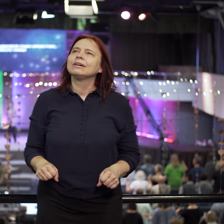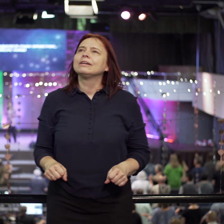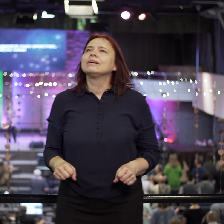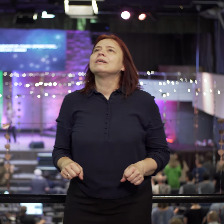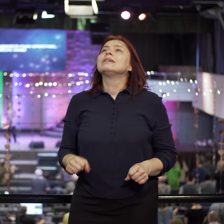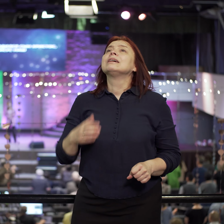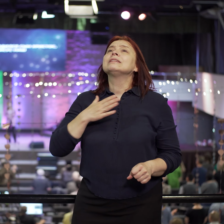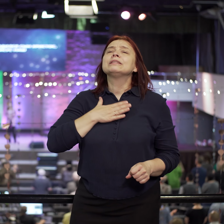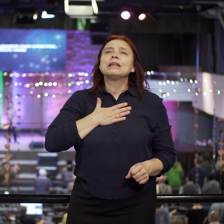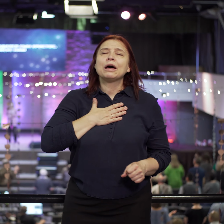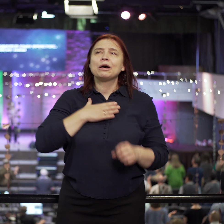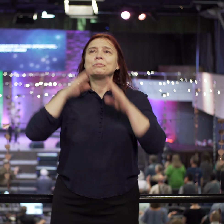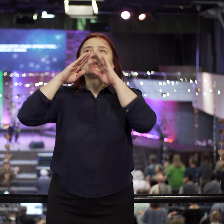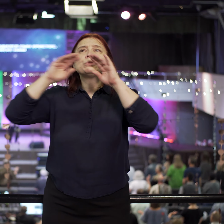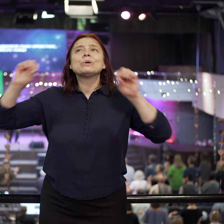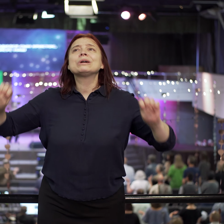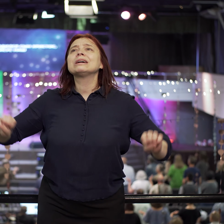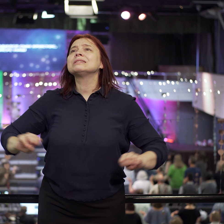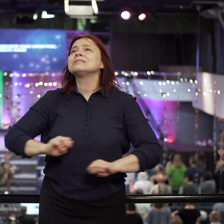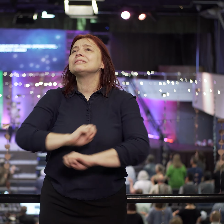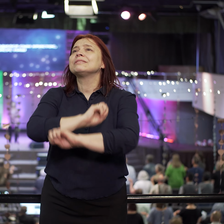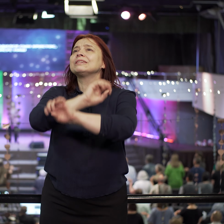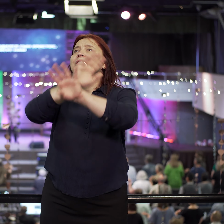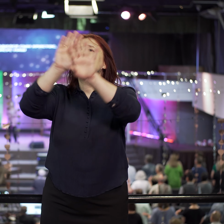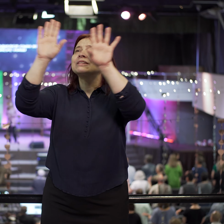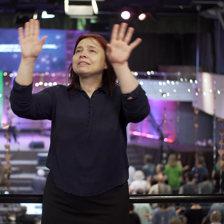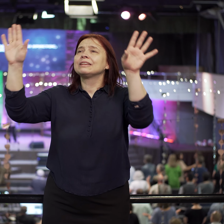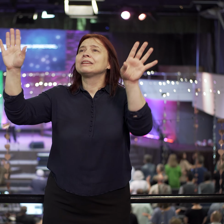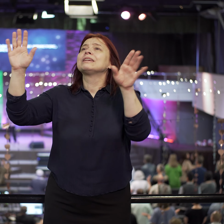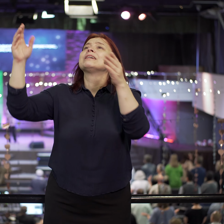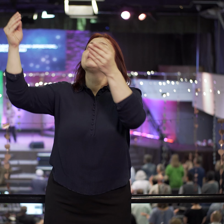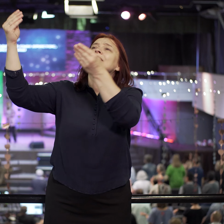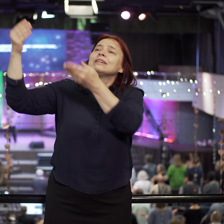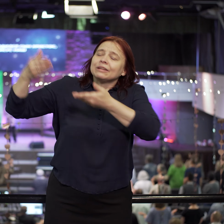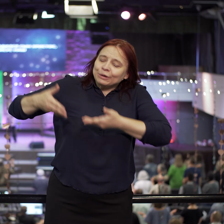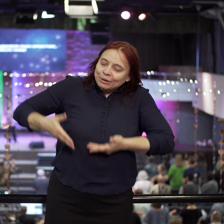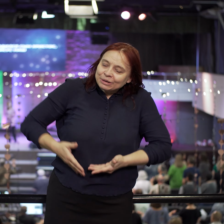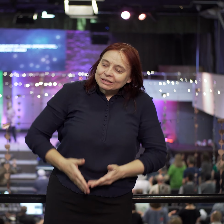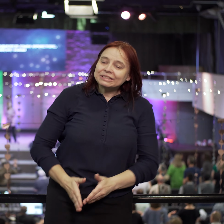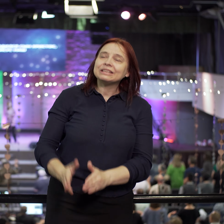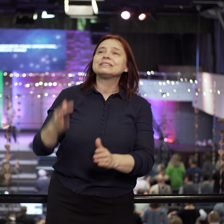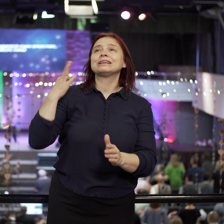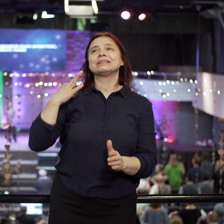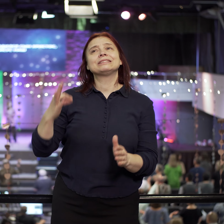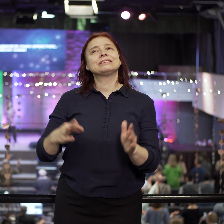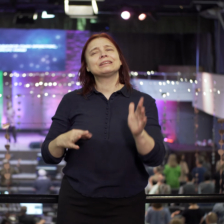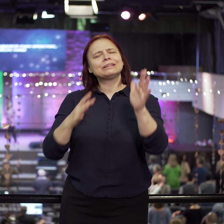нам от Святого Духа родился Сын